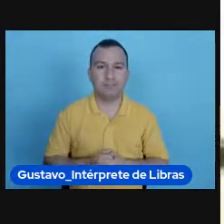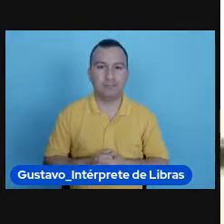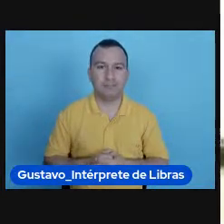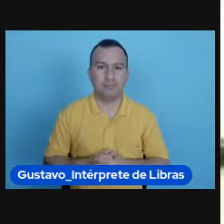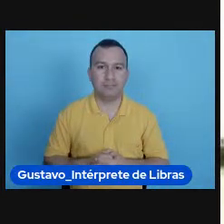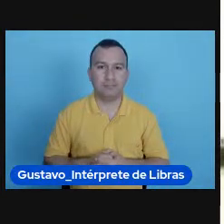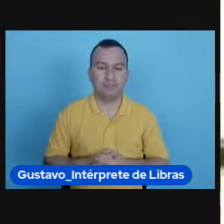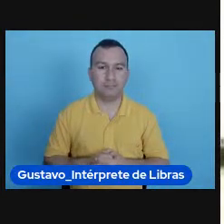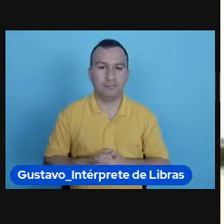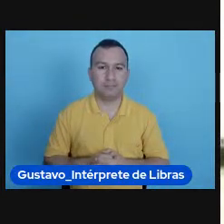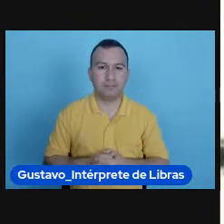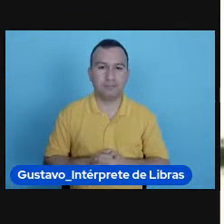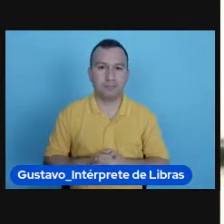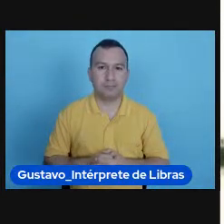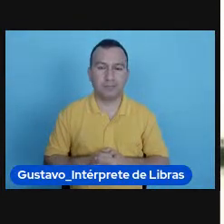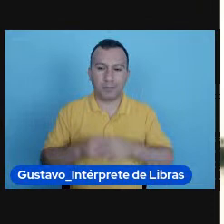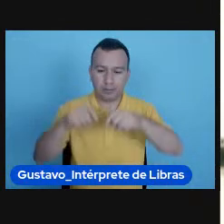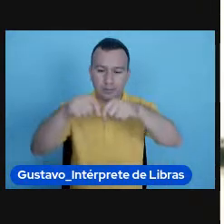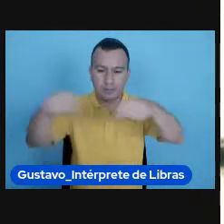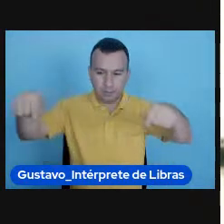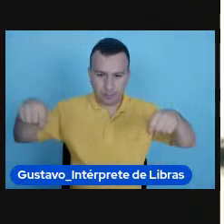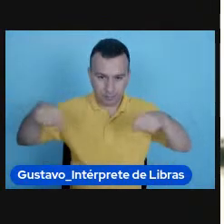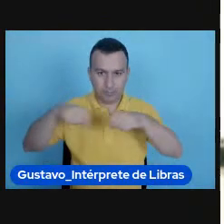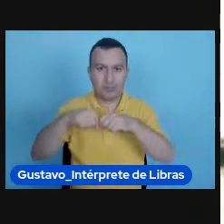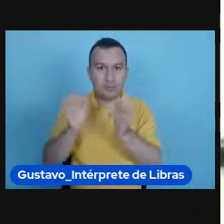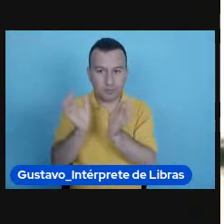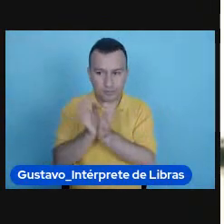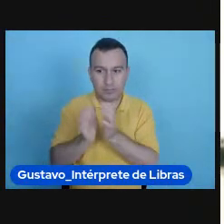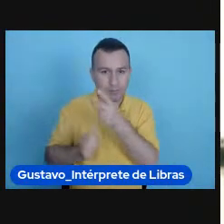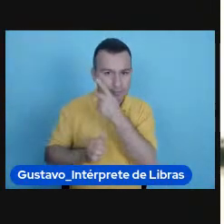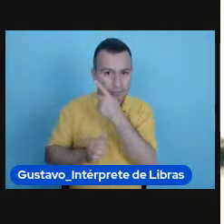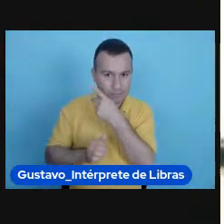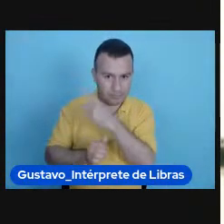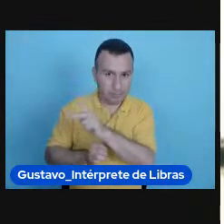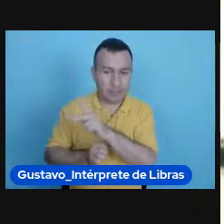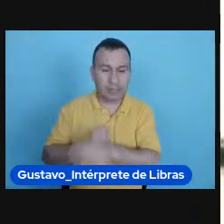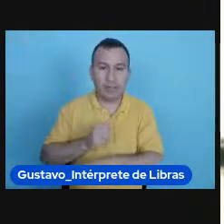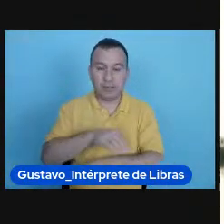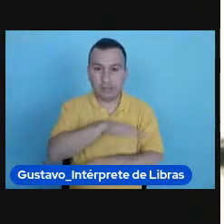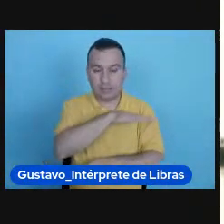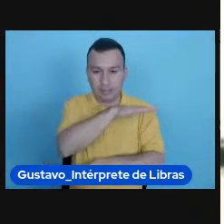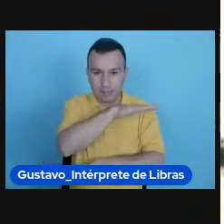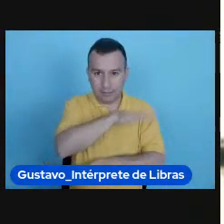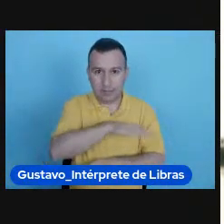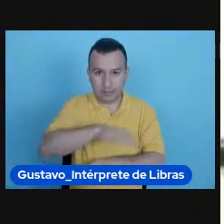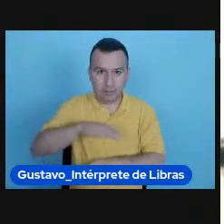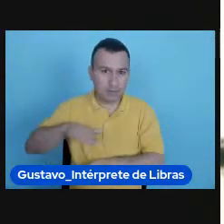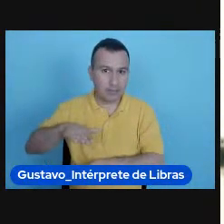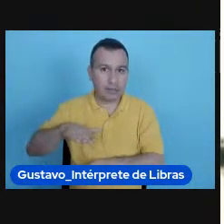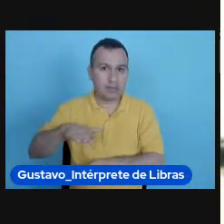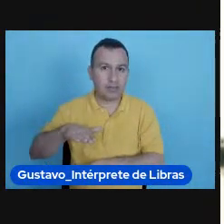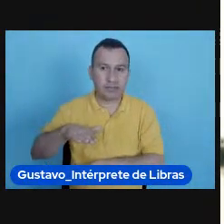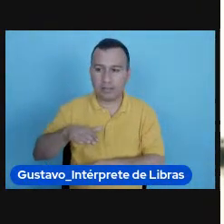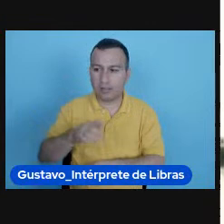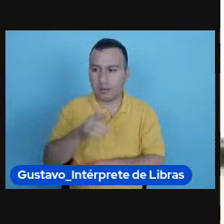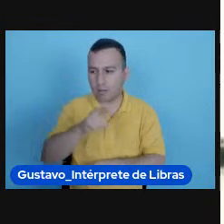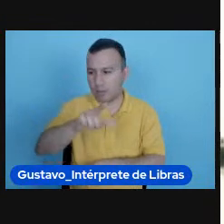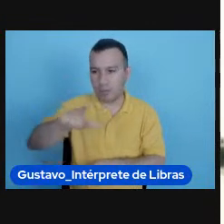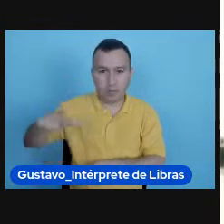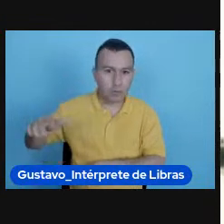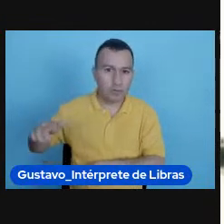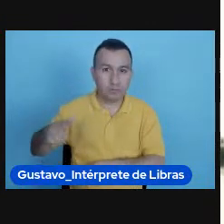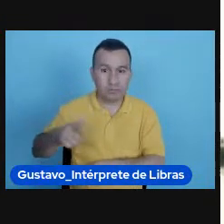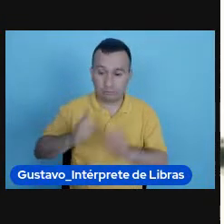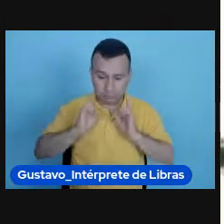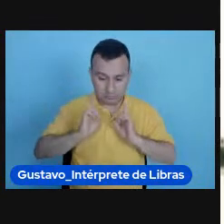É, existem crianças que não têm deficiência e não conseguiram progredir o